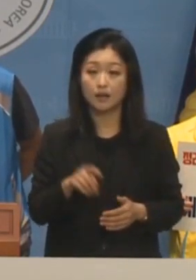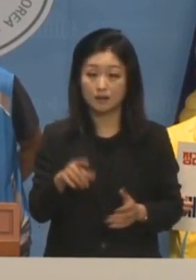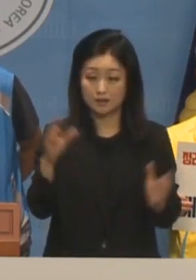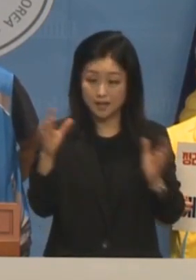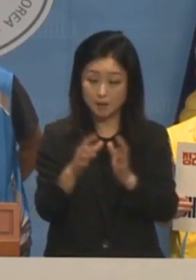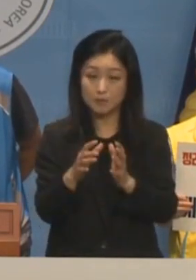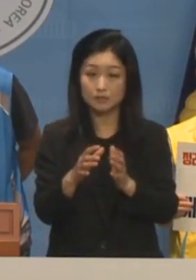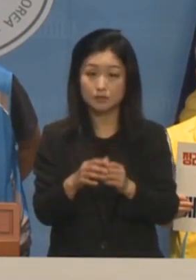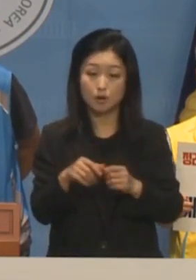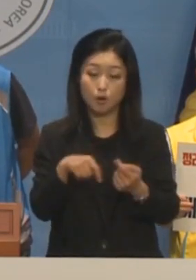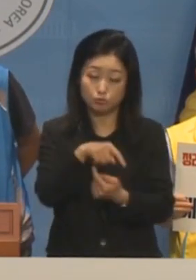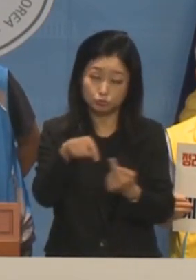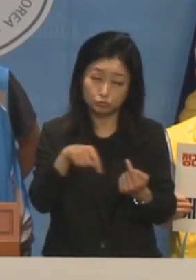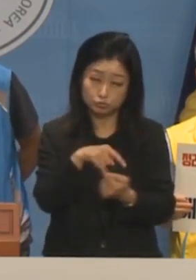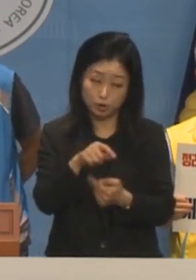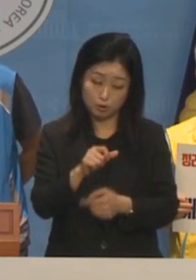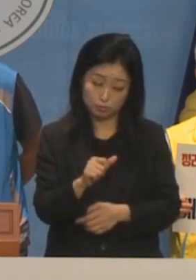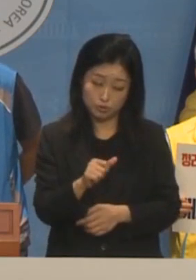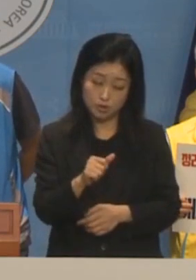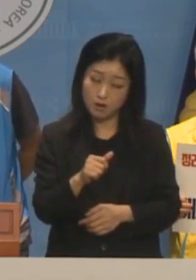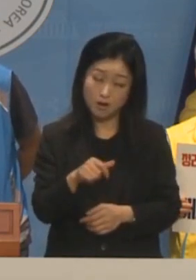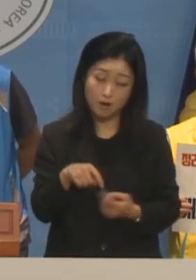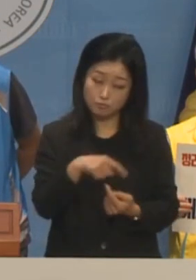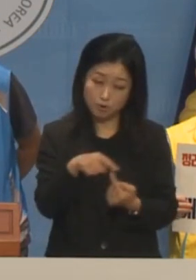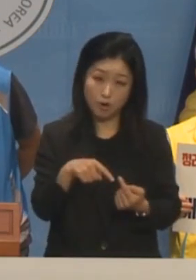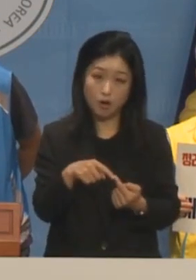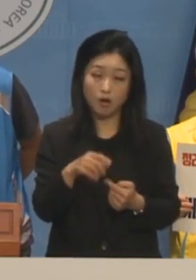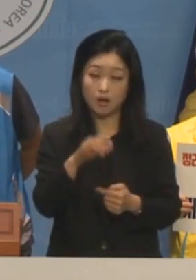그렇게 아슬아슬하게 운영을 하고 있습니다.